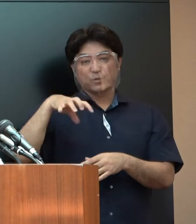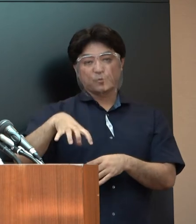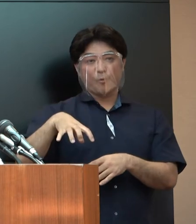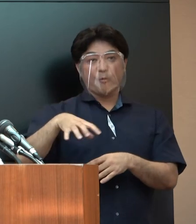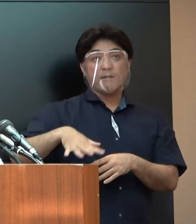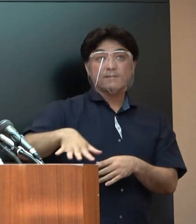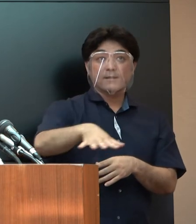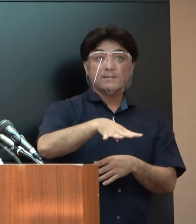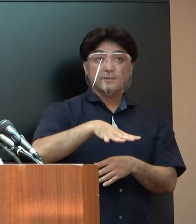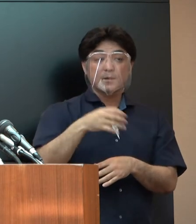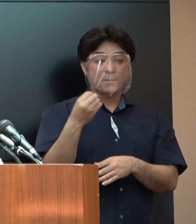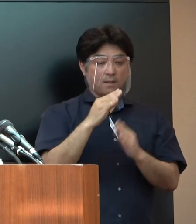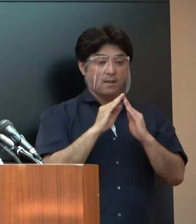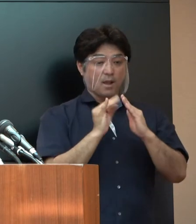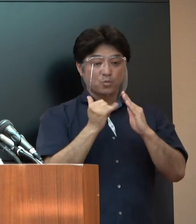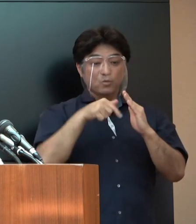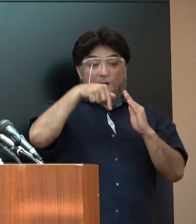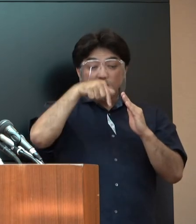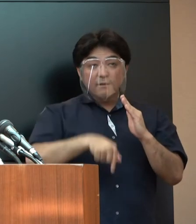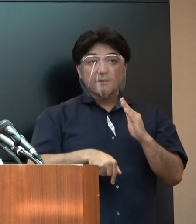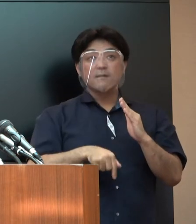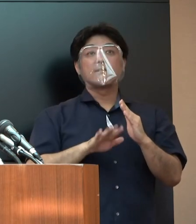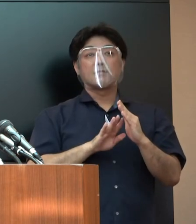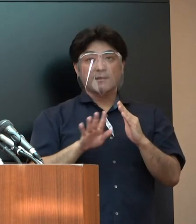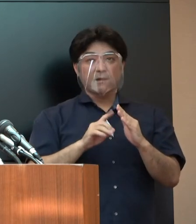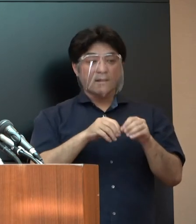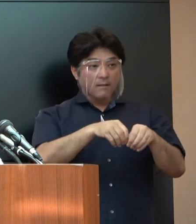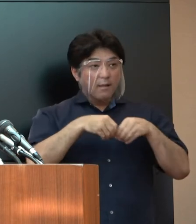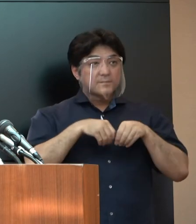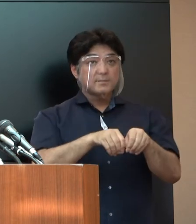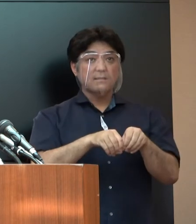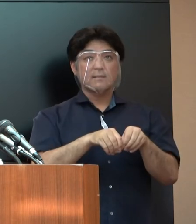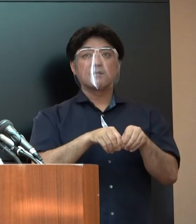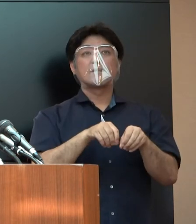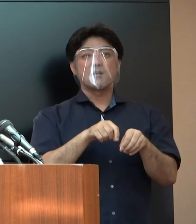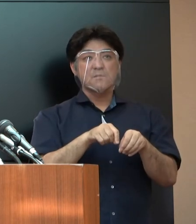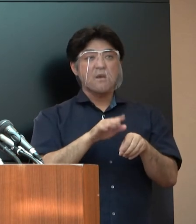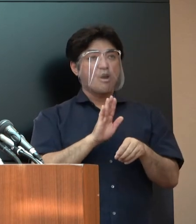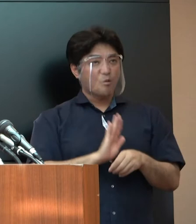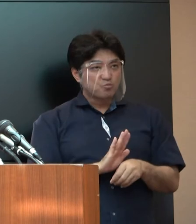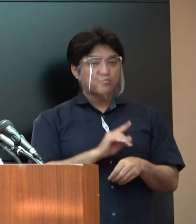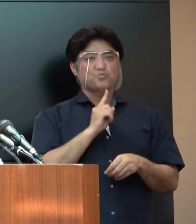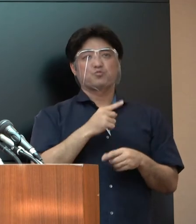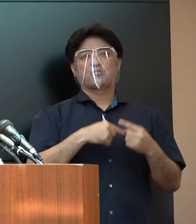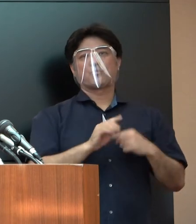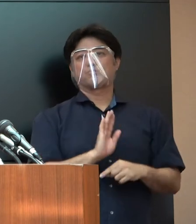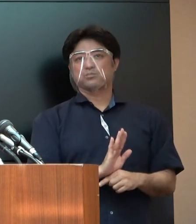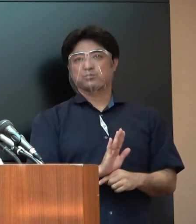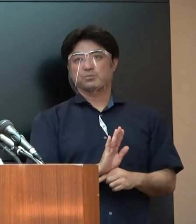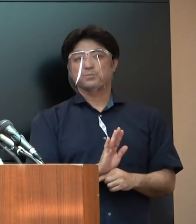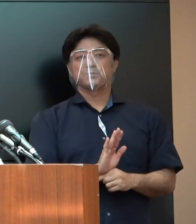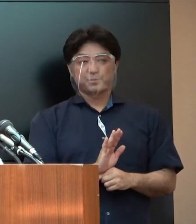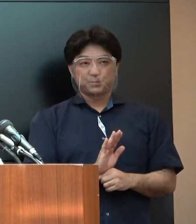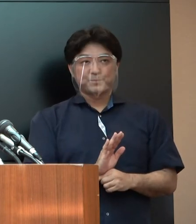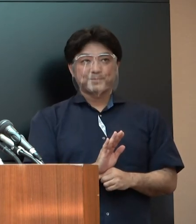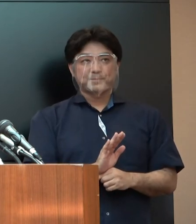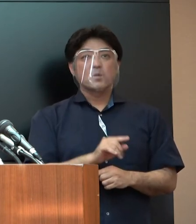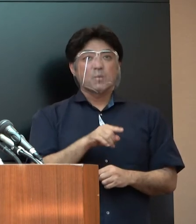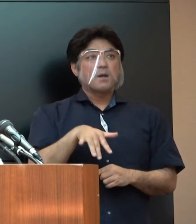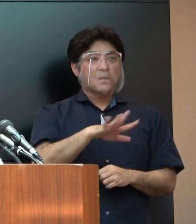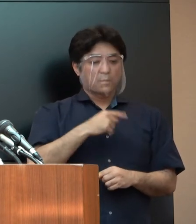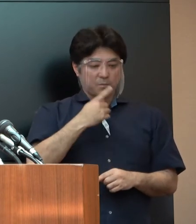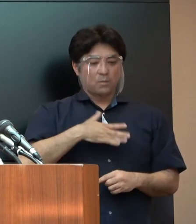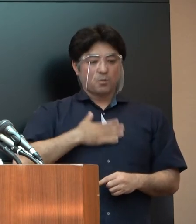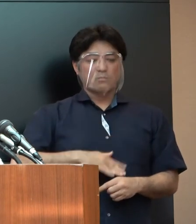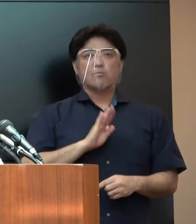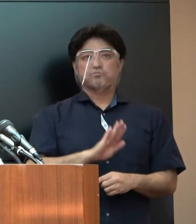ということ、それから家族間での、関連の感染であるということなどもしっかり捉えてお